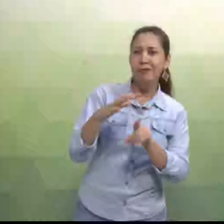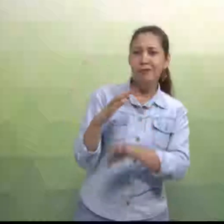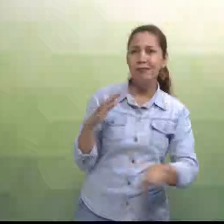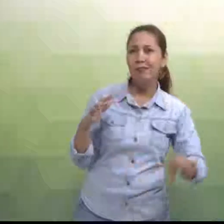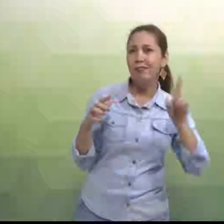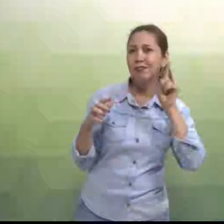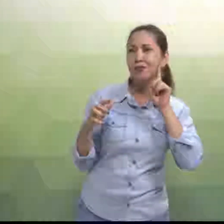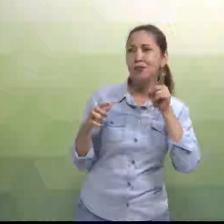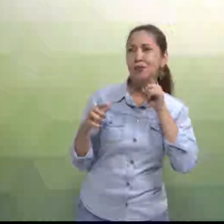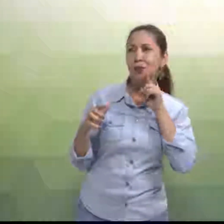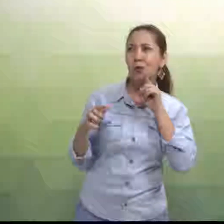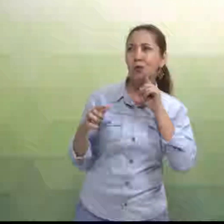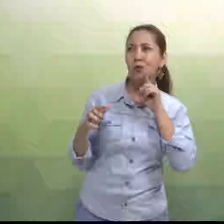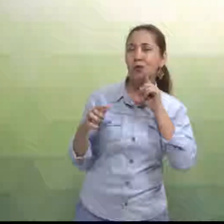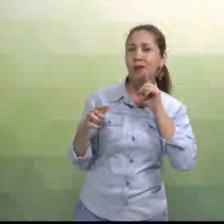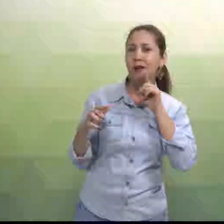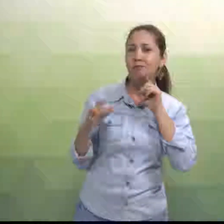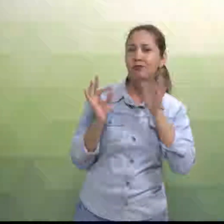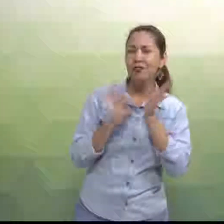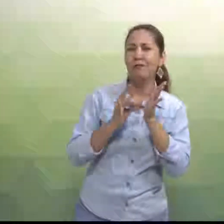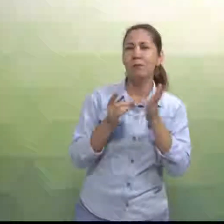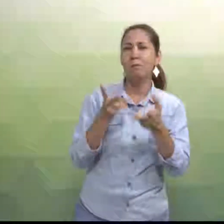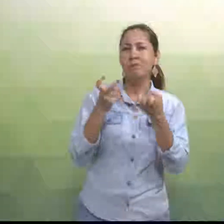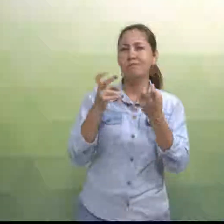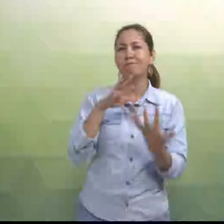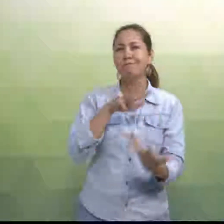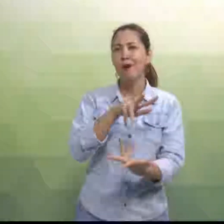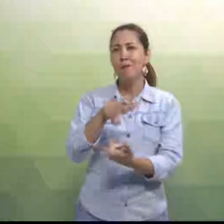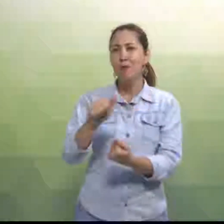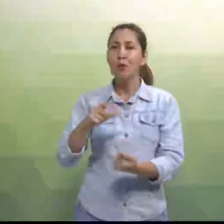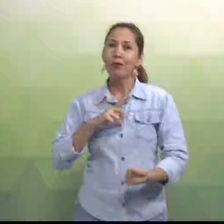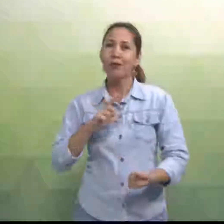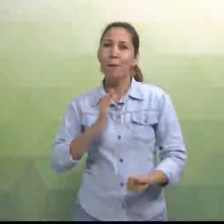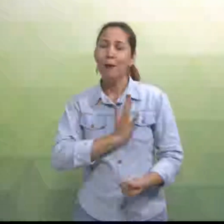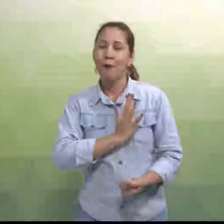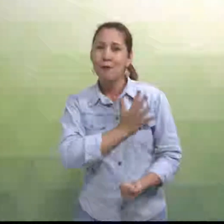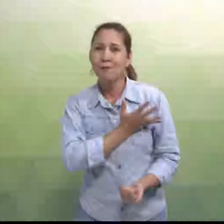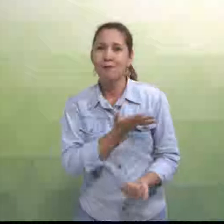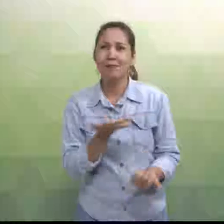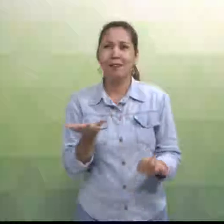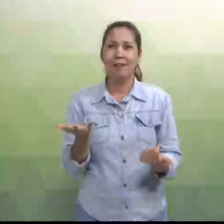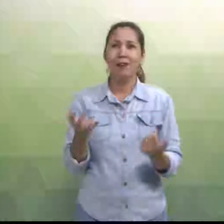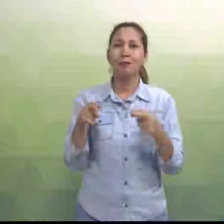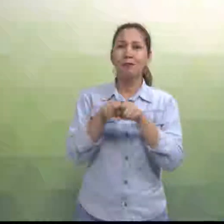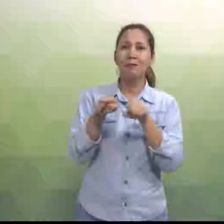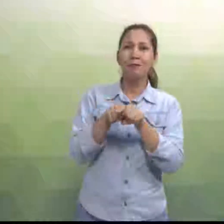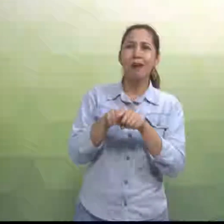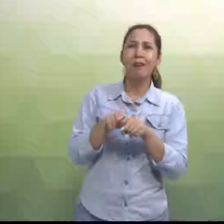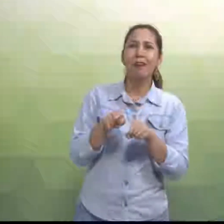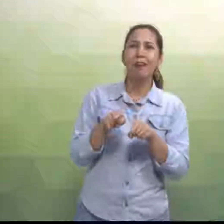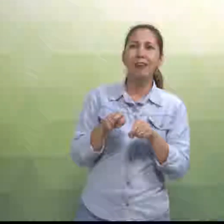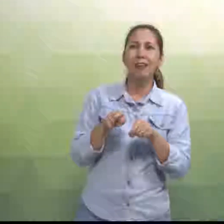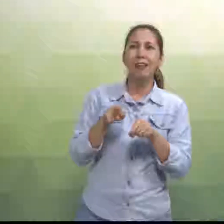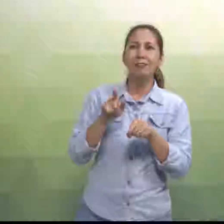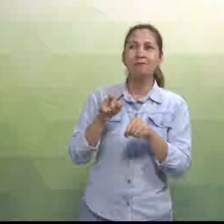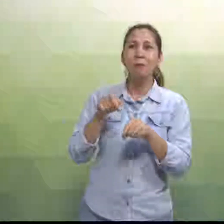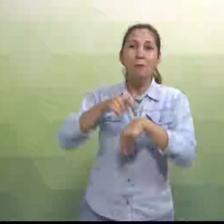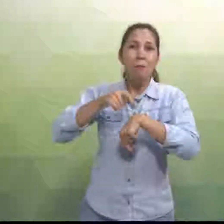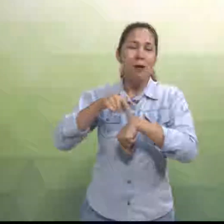que na verdade mostra a influência, do mundo ouvinte na vida do surdo. Então, nesse